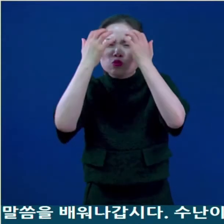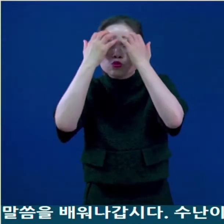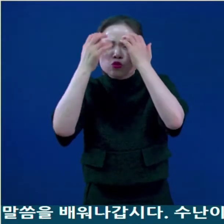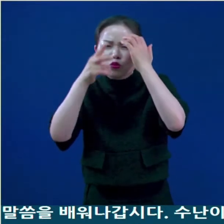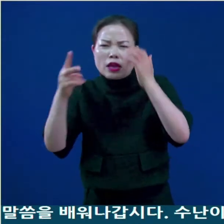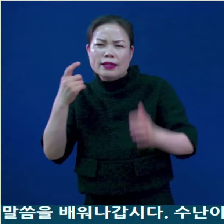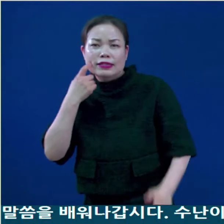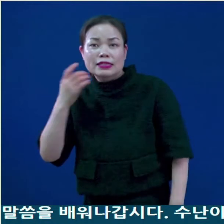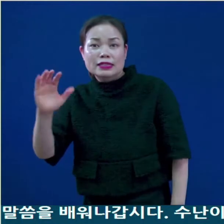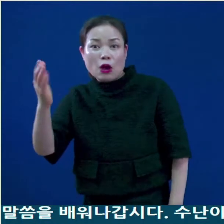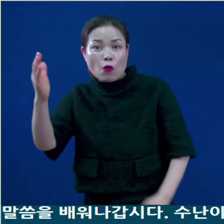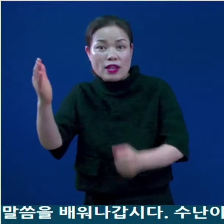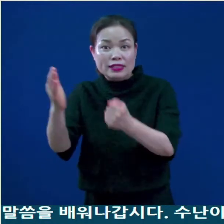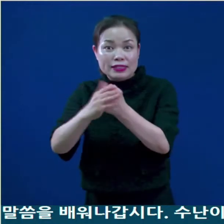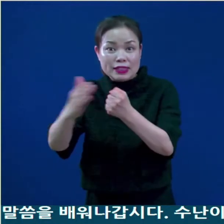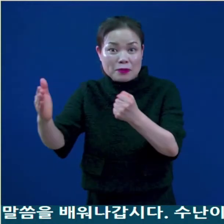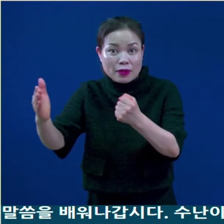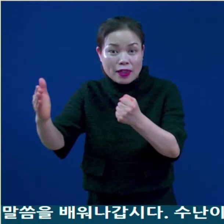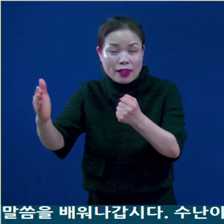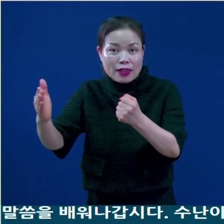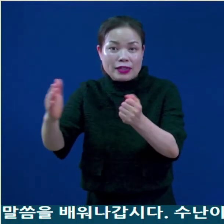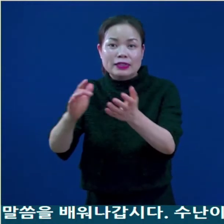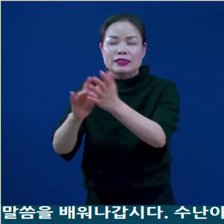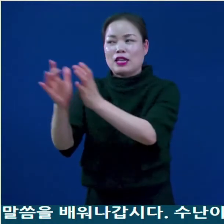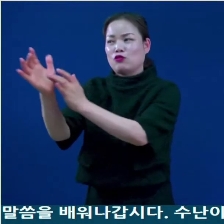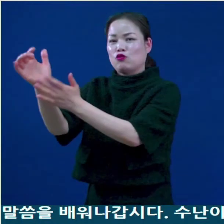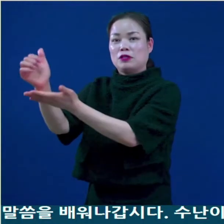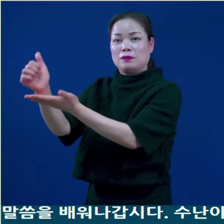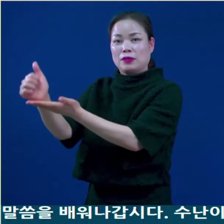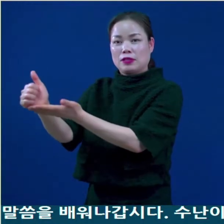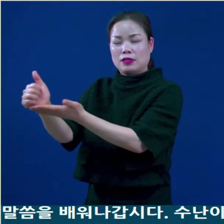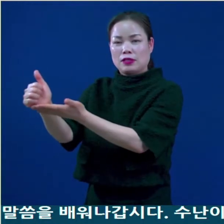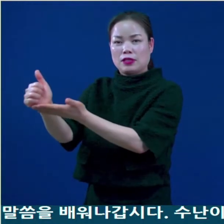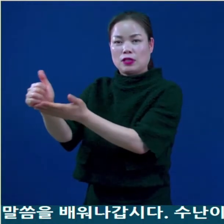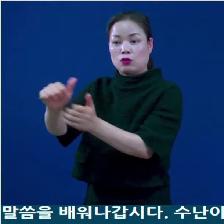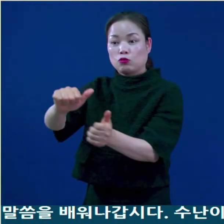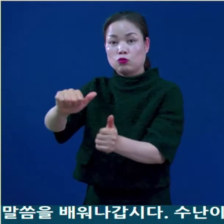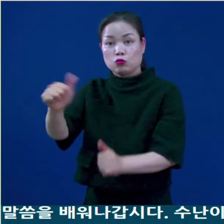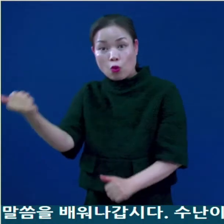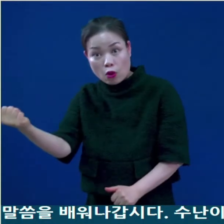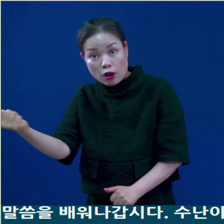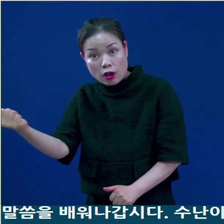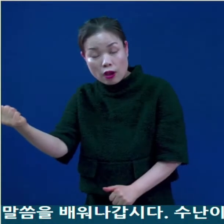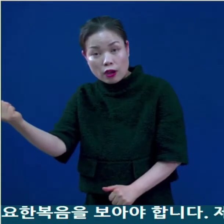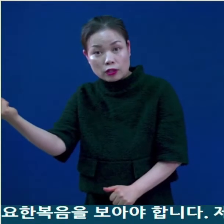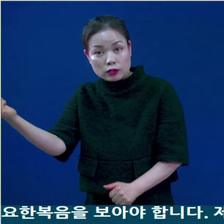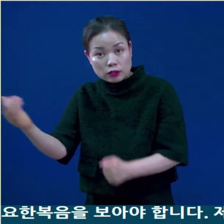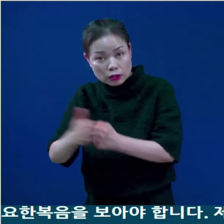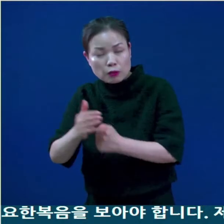순환이 영광이기 때문에 예수님은 돌아가심으로 돌아가셨다.